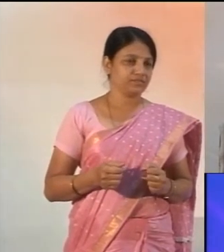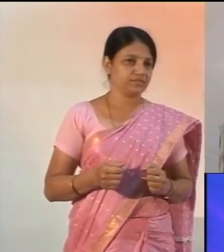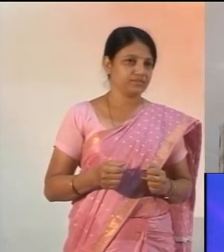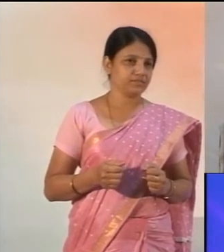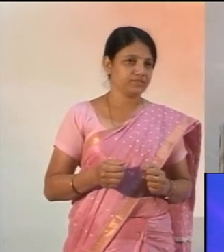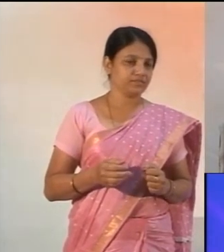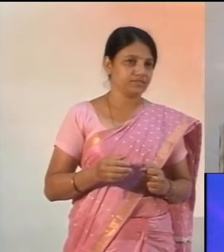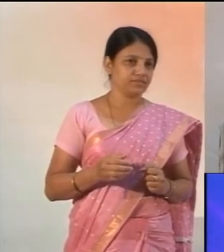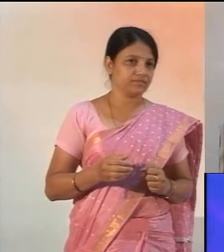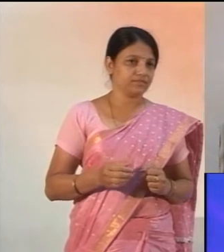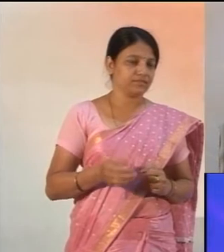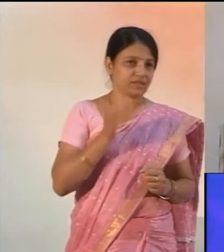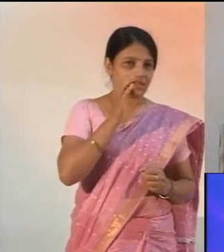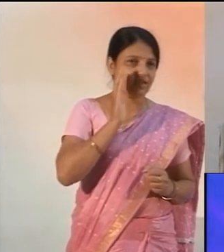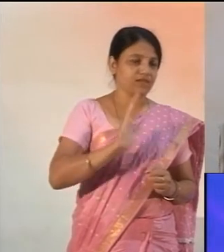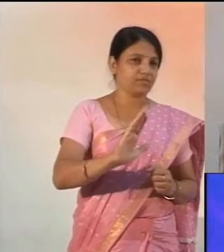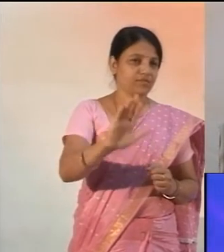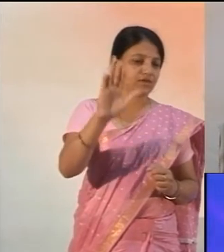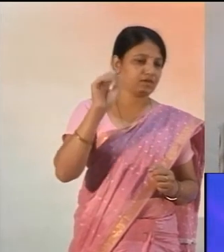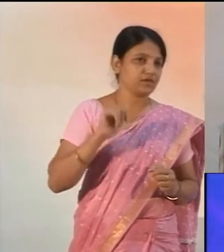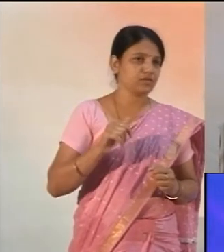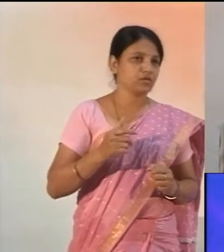जीवन में अगर कुछ करना है,